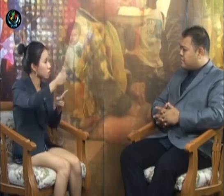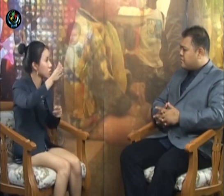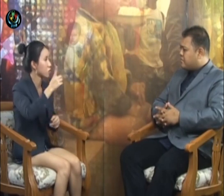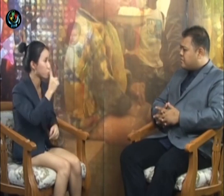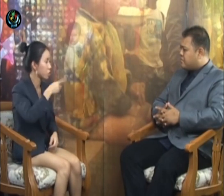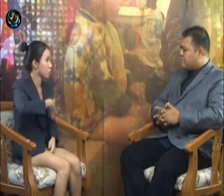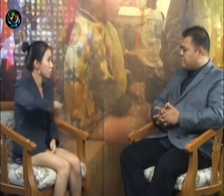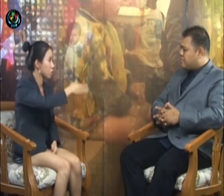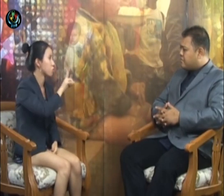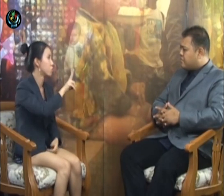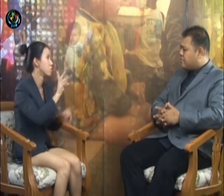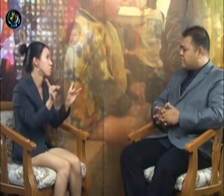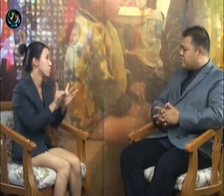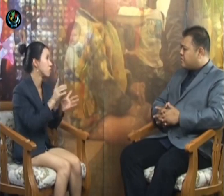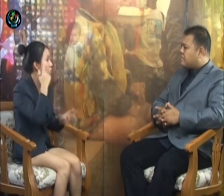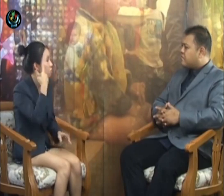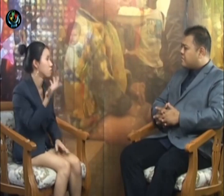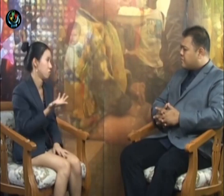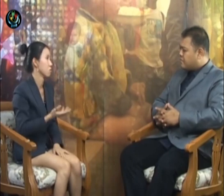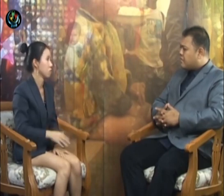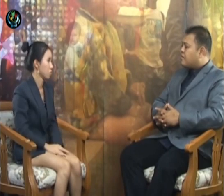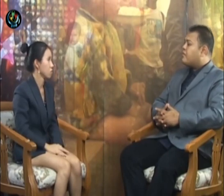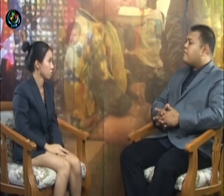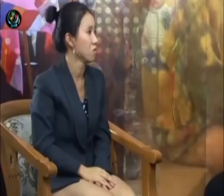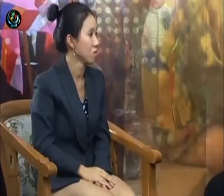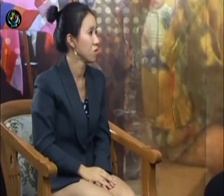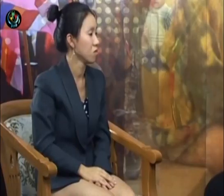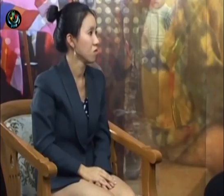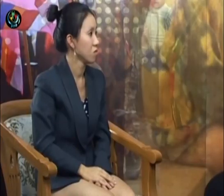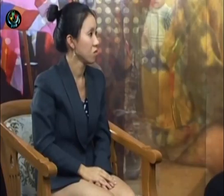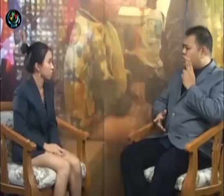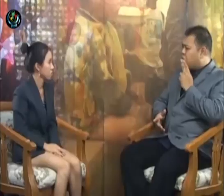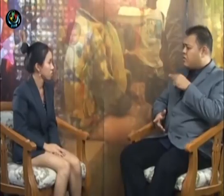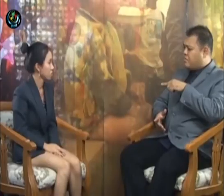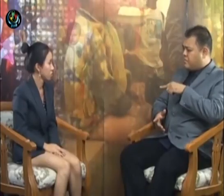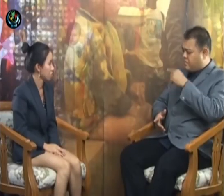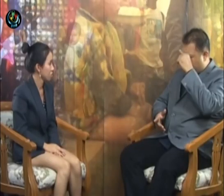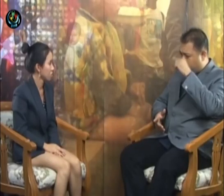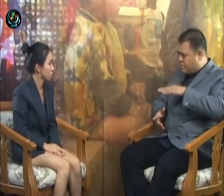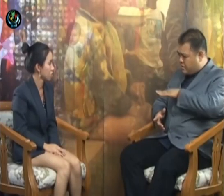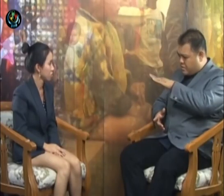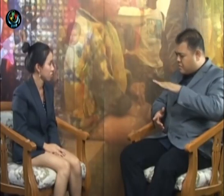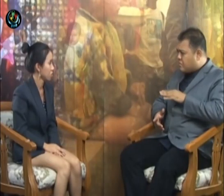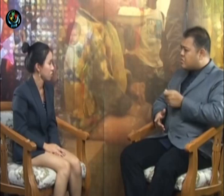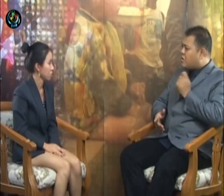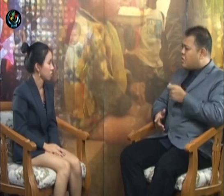အမျိုးသားပညာရေးဥပဒေကြမ်းကိုသိရသူကနည်းလှပါတယ ်။နောက်ထပ်မတန်ဆန်းသူတွေအခွင့်အရေးရောက်ရှိတယ်။ အာတော်ကနေလှုပ်ဆောင်မှာအများကြီးပါ။ဒါပေမဲ့တစ်